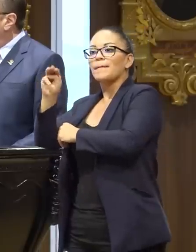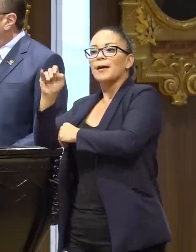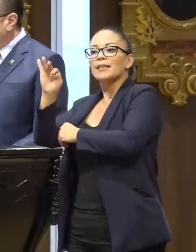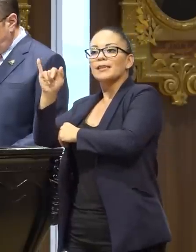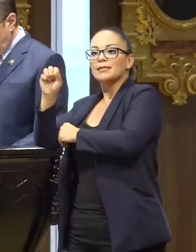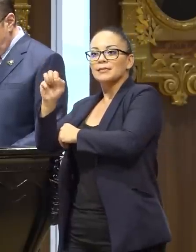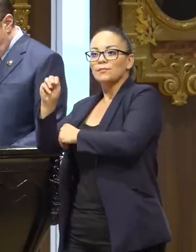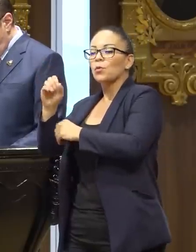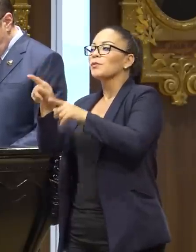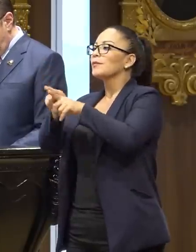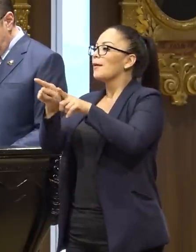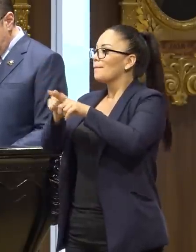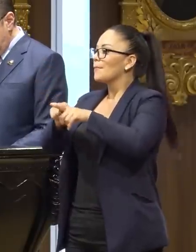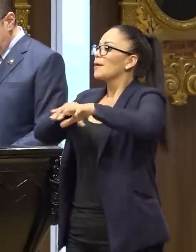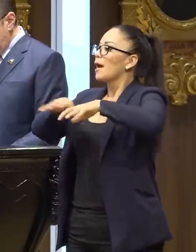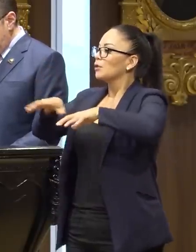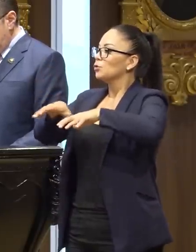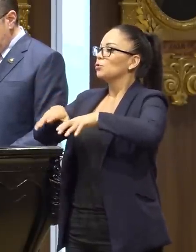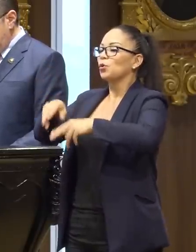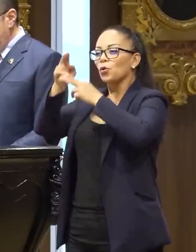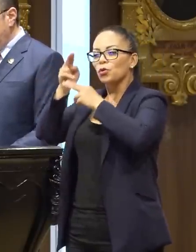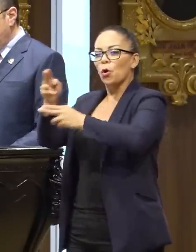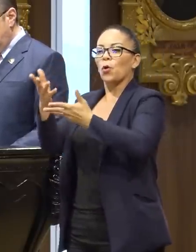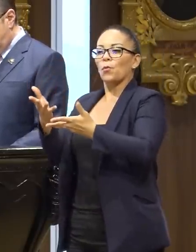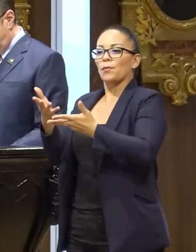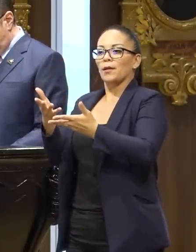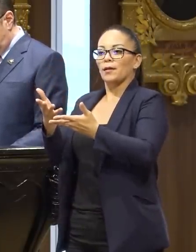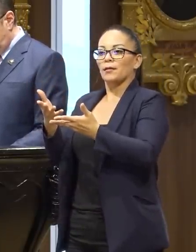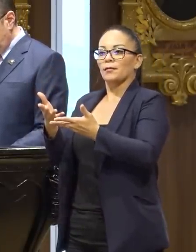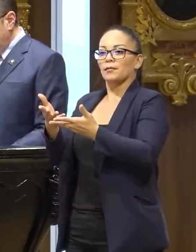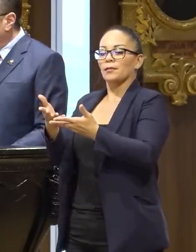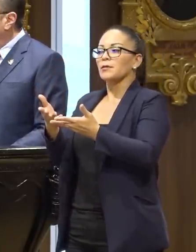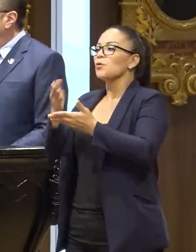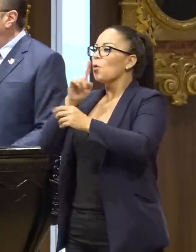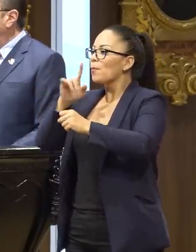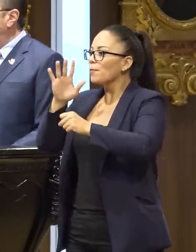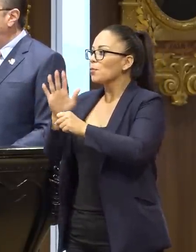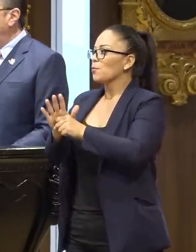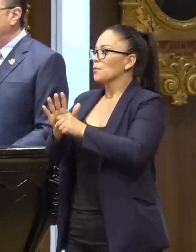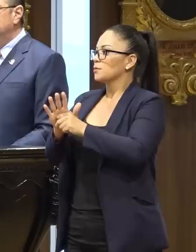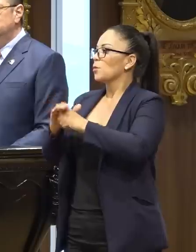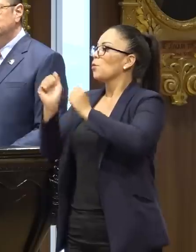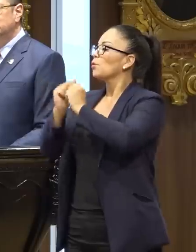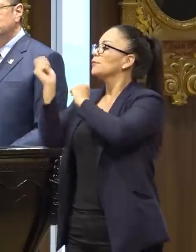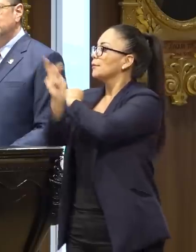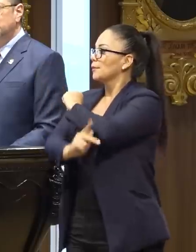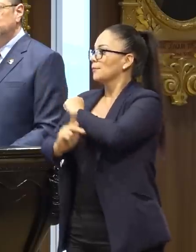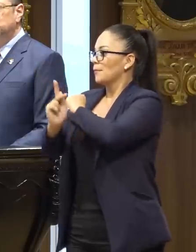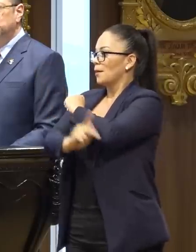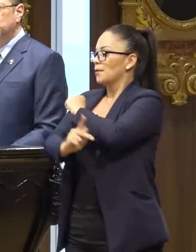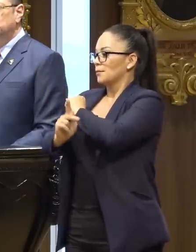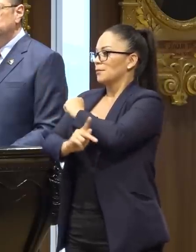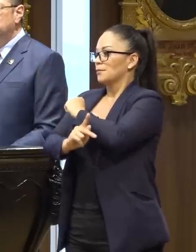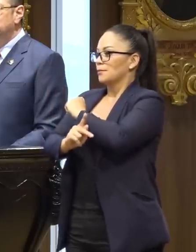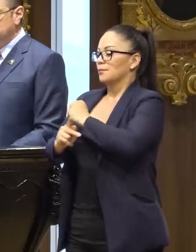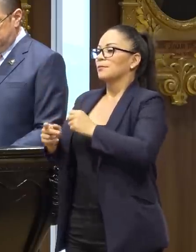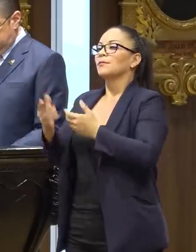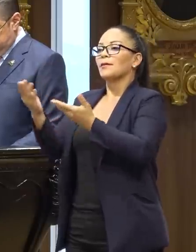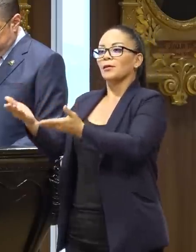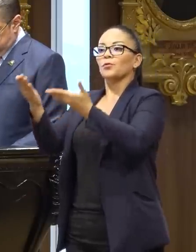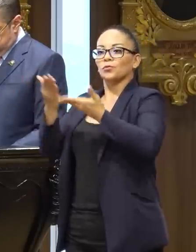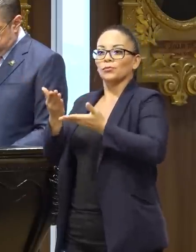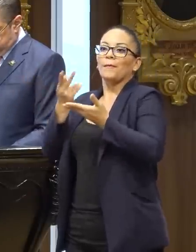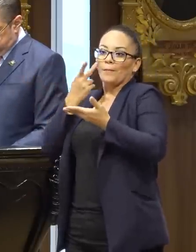también el acto noble y de compromiso con el país que nos vio